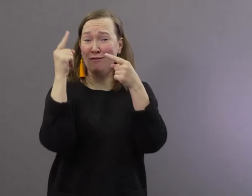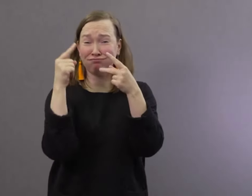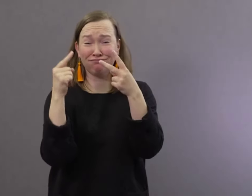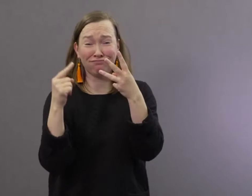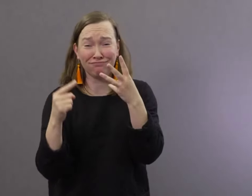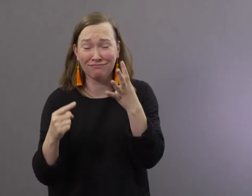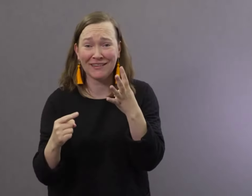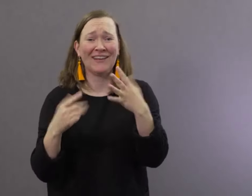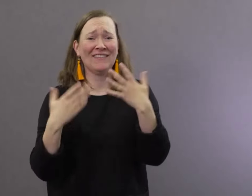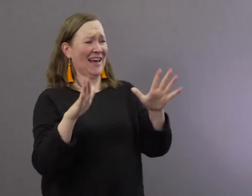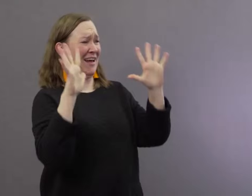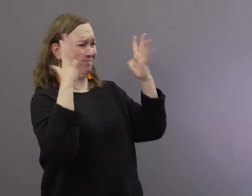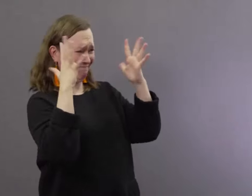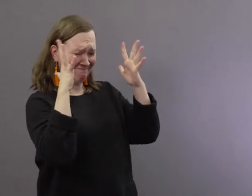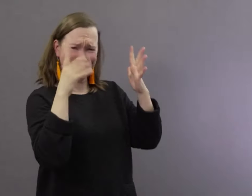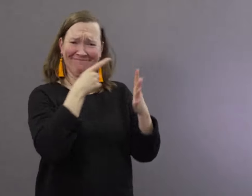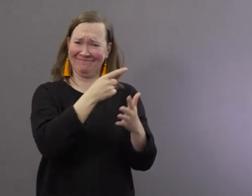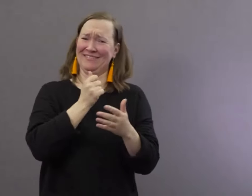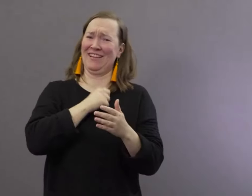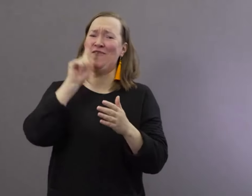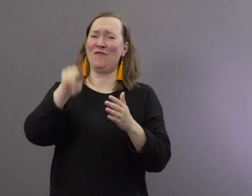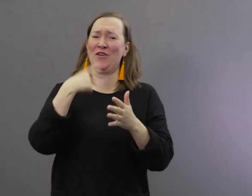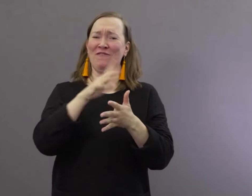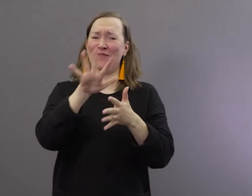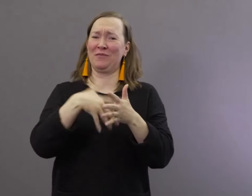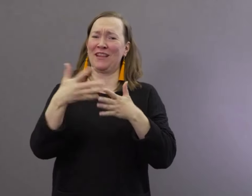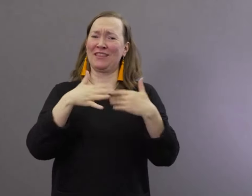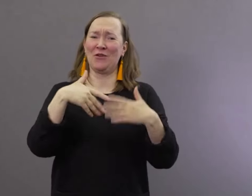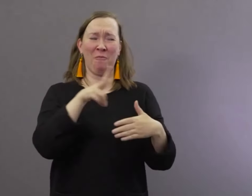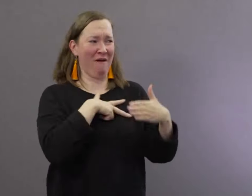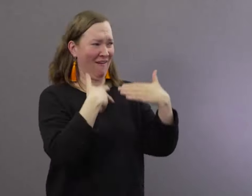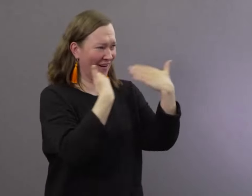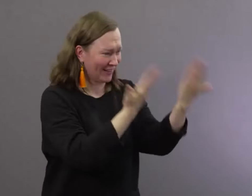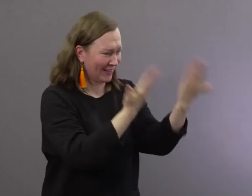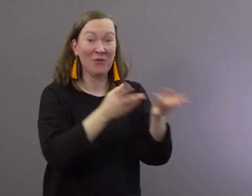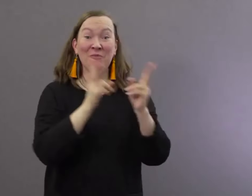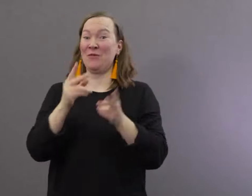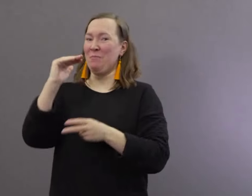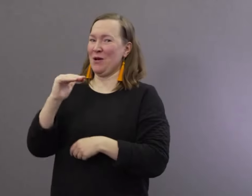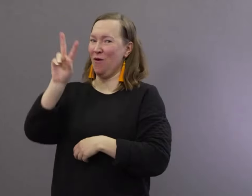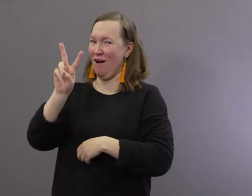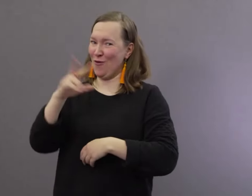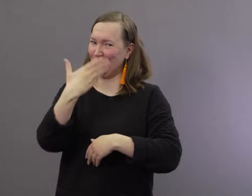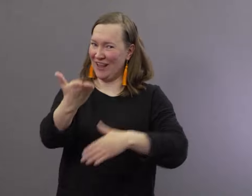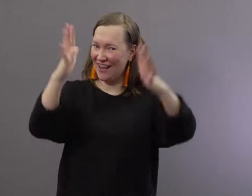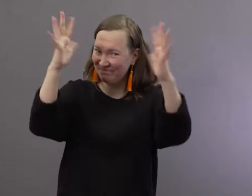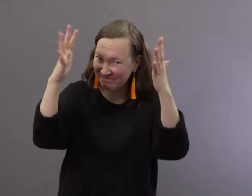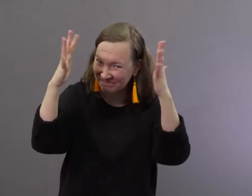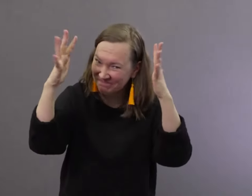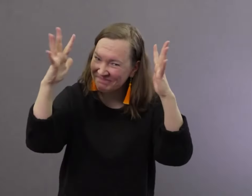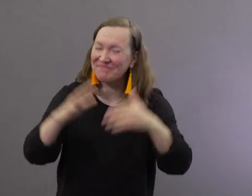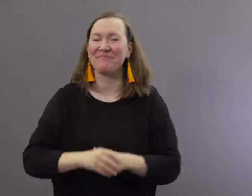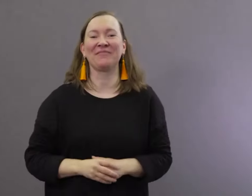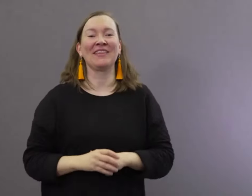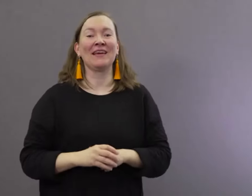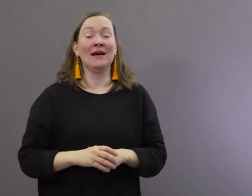Eli nyt on ollut vaikka minkälaista ohjelmaa tässä webinaarissa jo tarjolla. Nyt saimme kokea myös